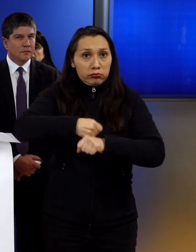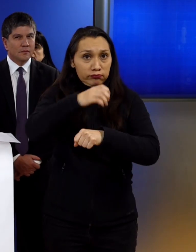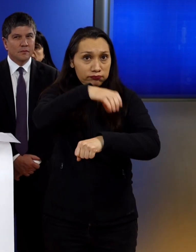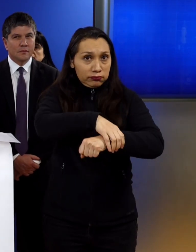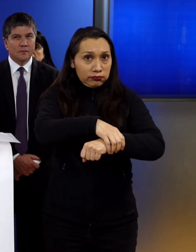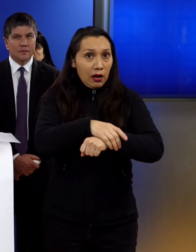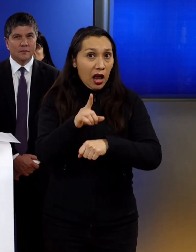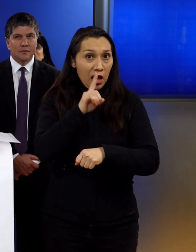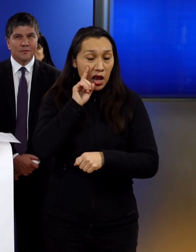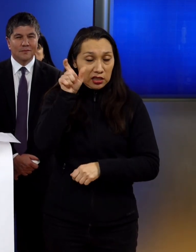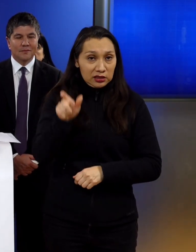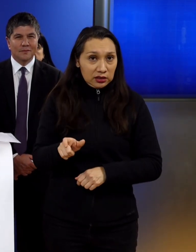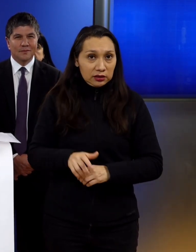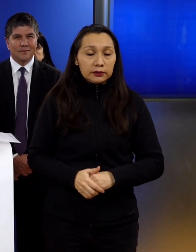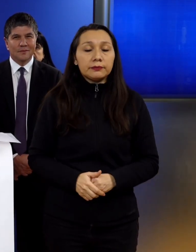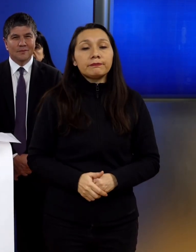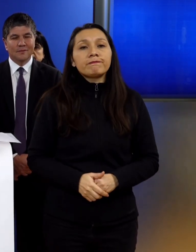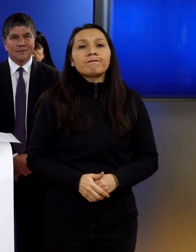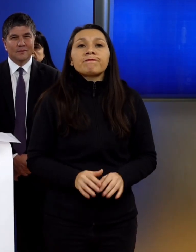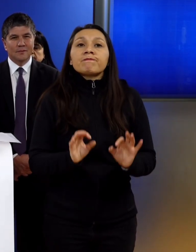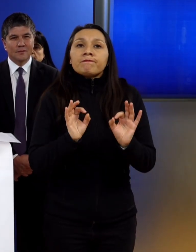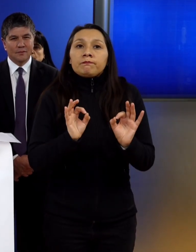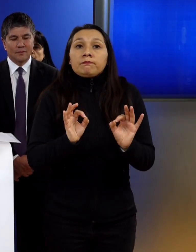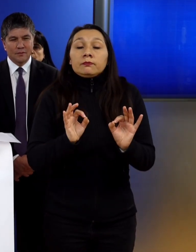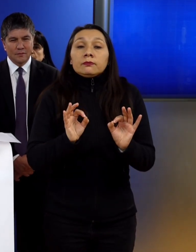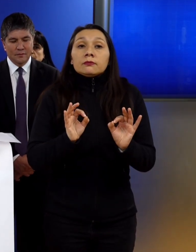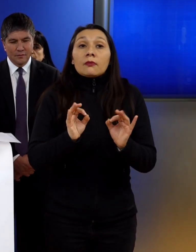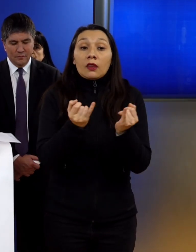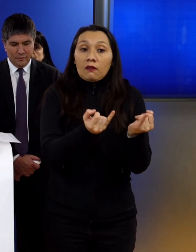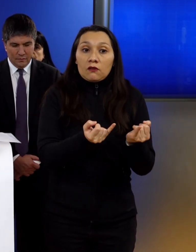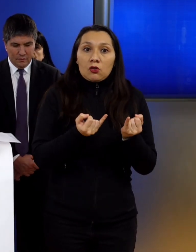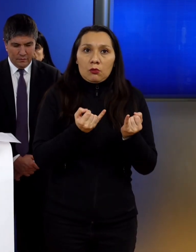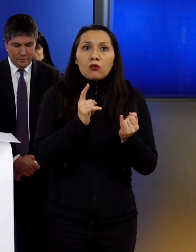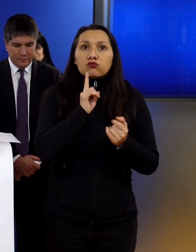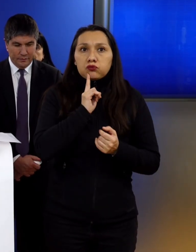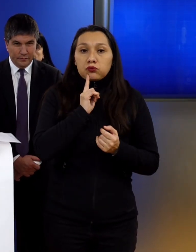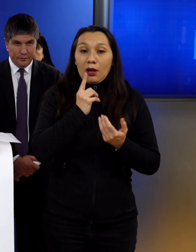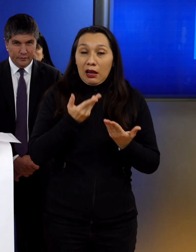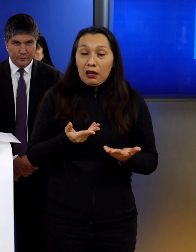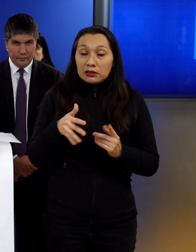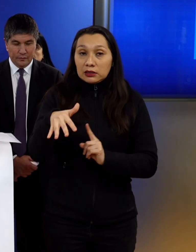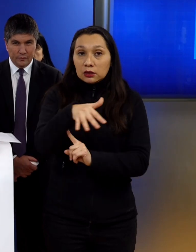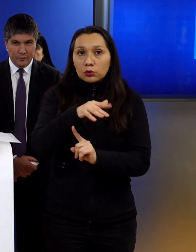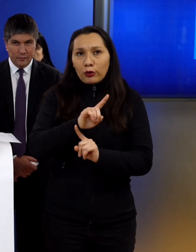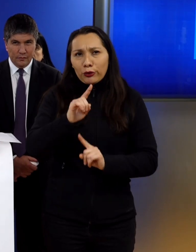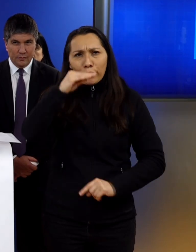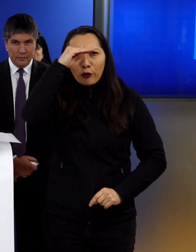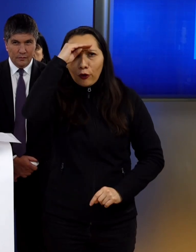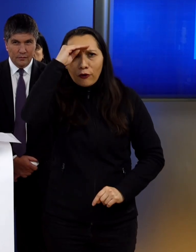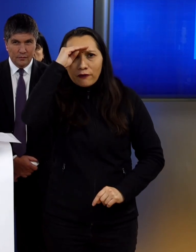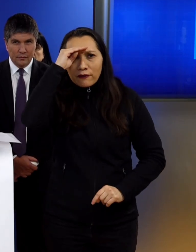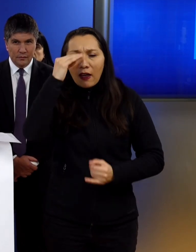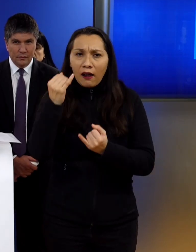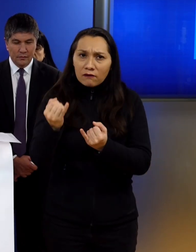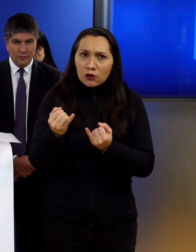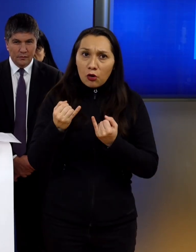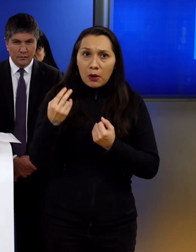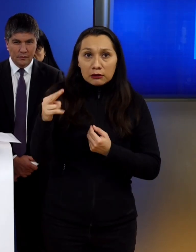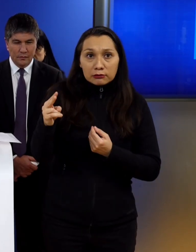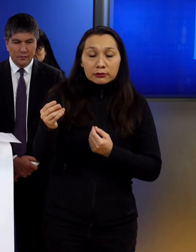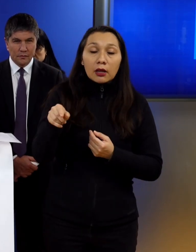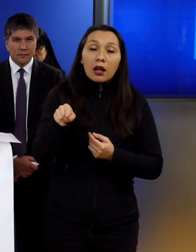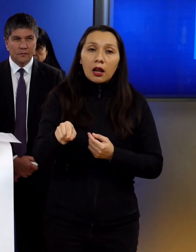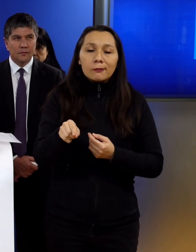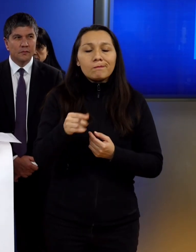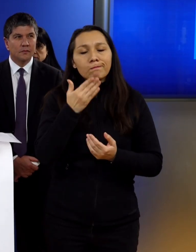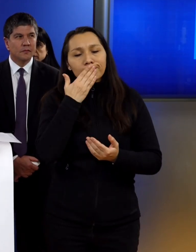Bueno, es precisamente por el hecho de que estos antecedentes en estos casos no son confiables o no son certeros, que